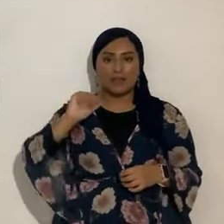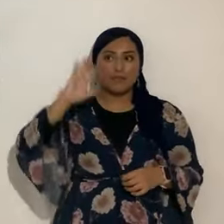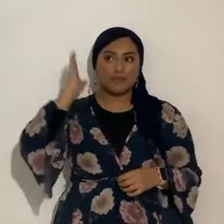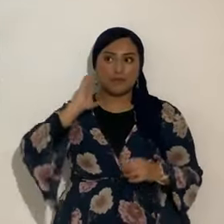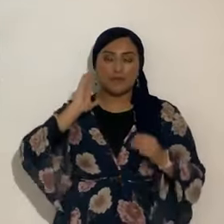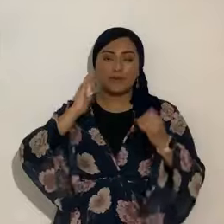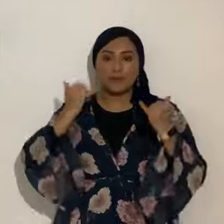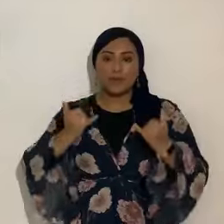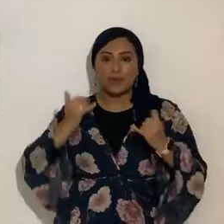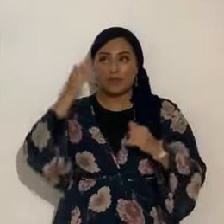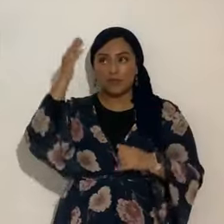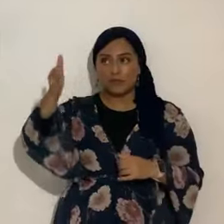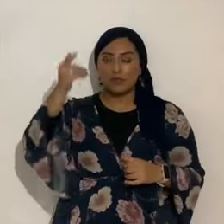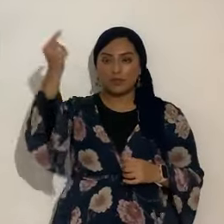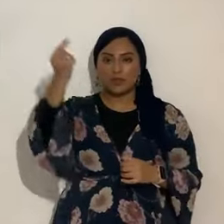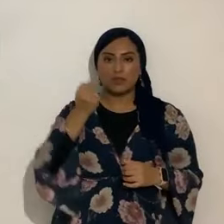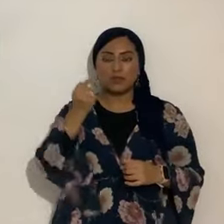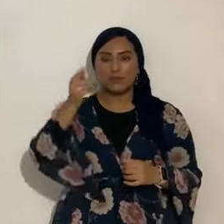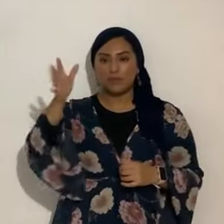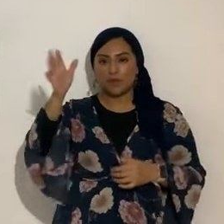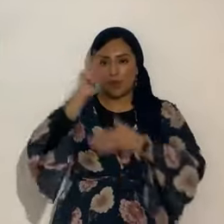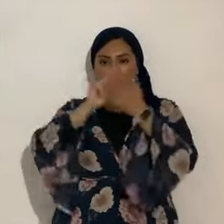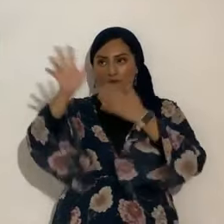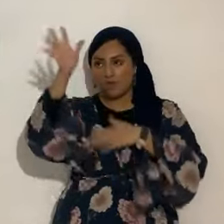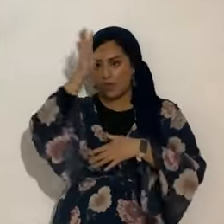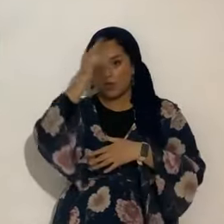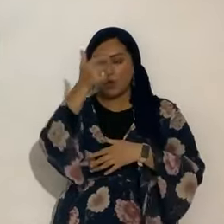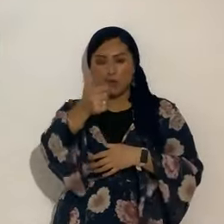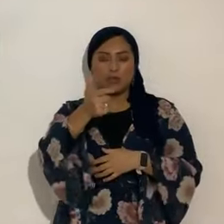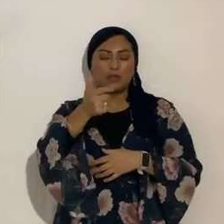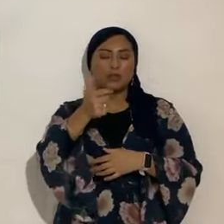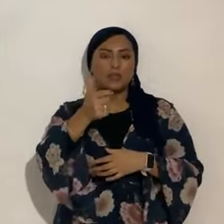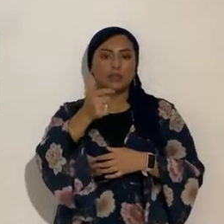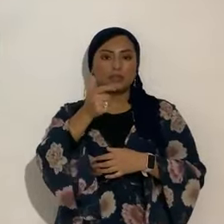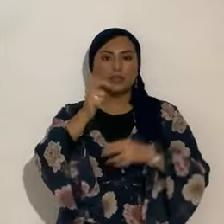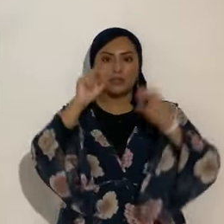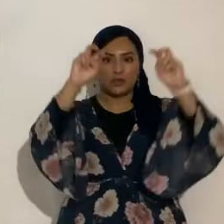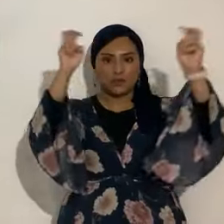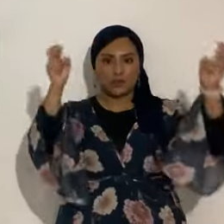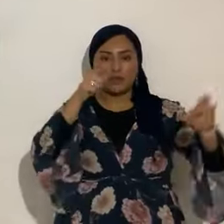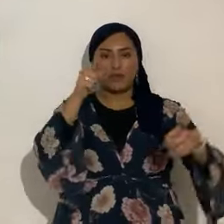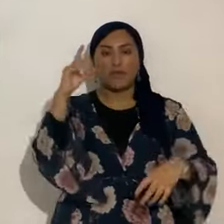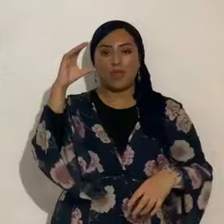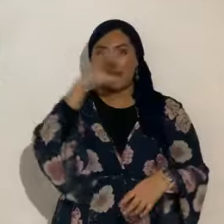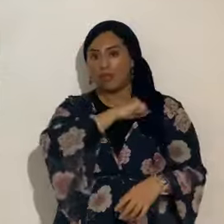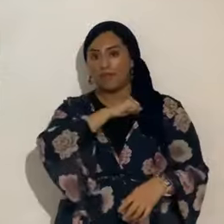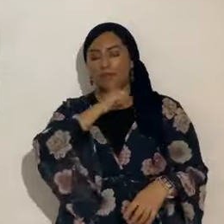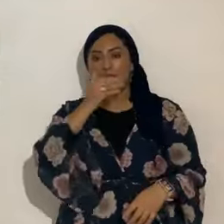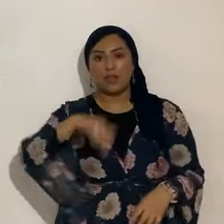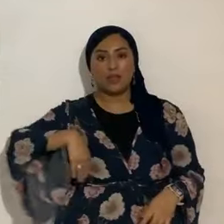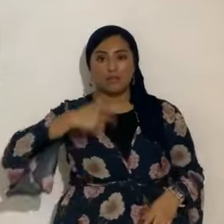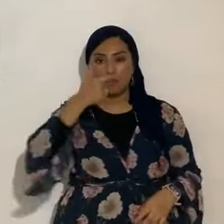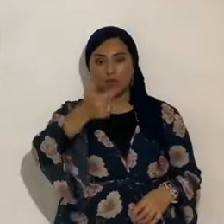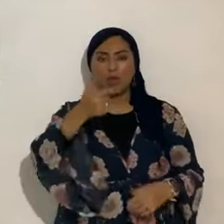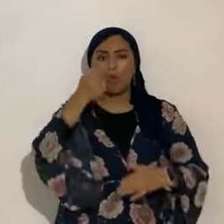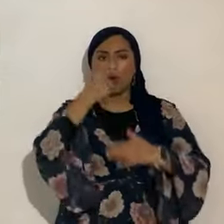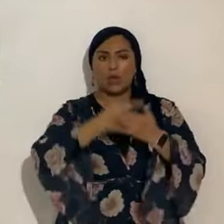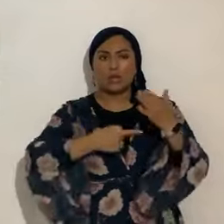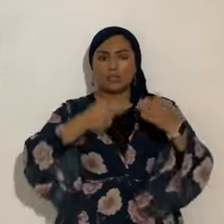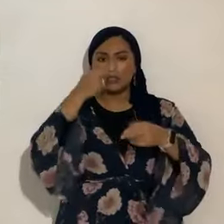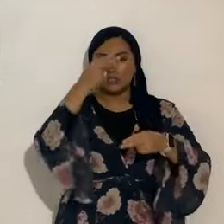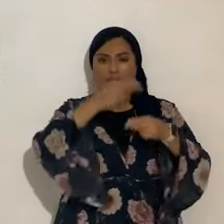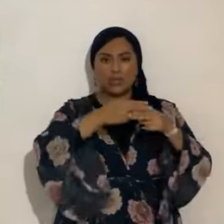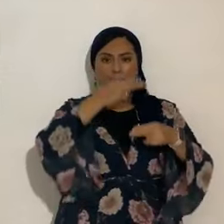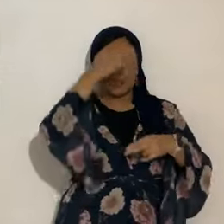es, el que era, el que ha de venir, el Eterno. Vean ese tema para los nuevecitos que no lo han mirado. ¿Cuál es el nombre del